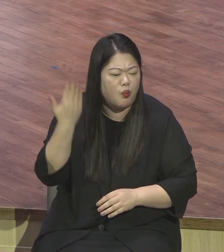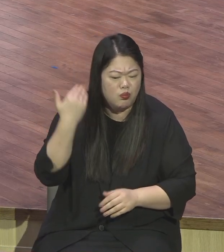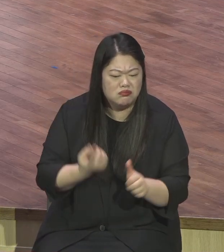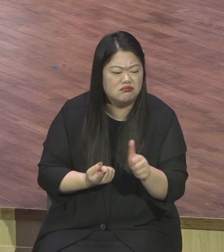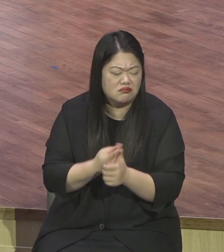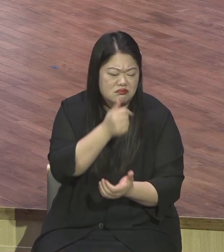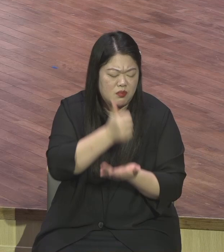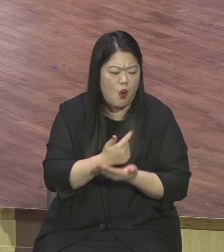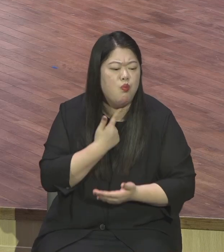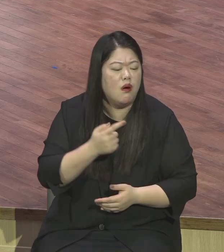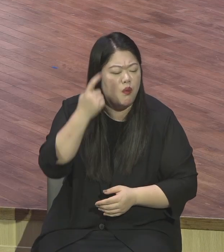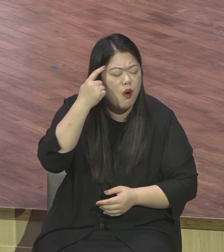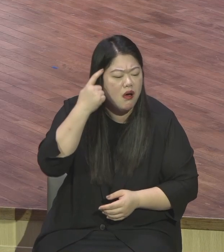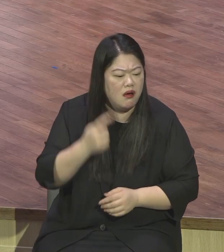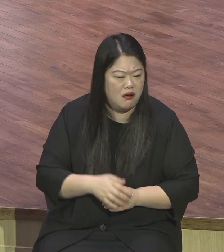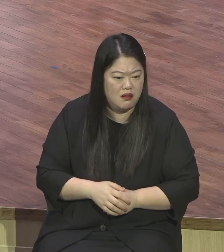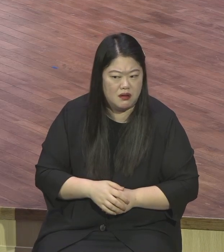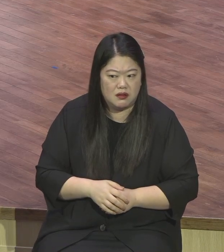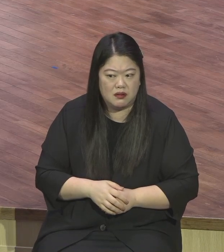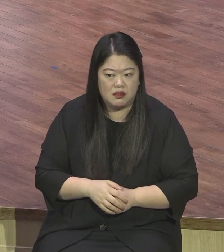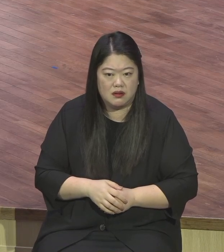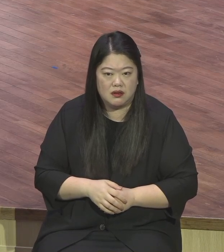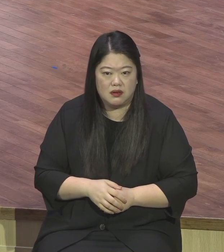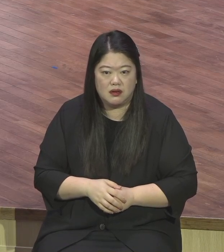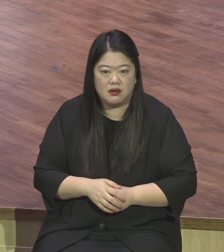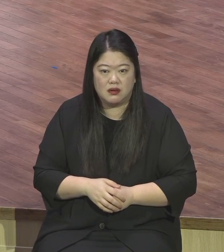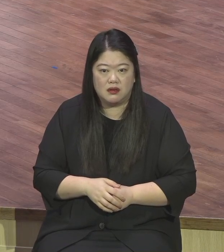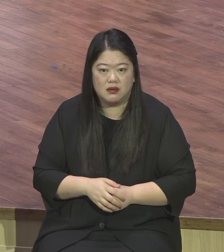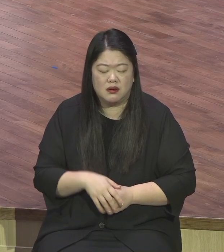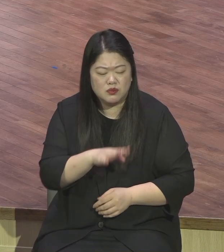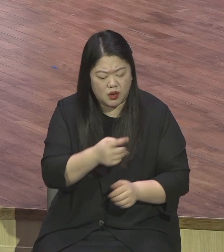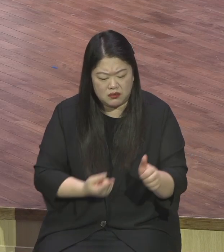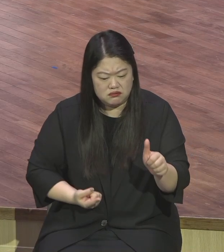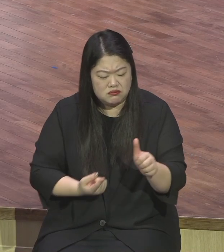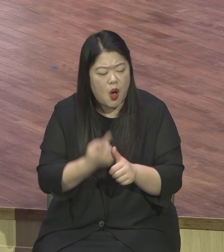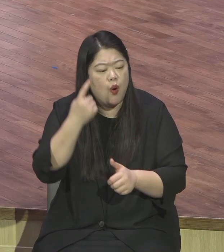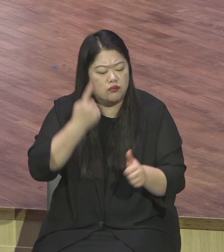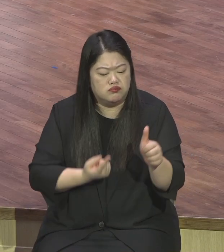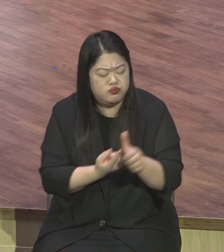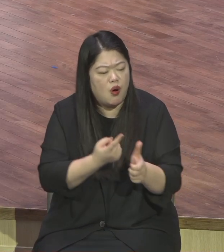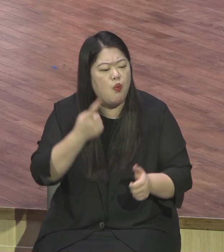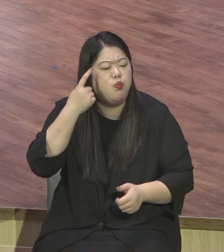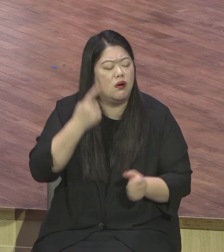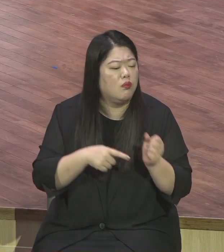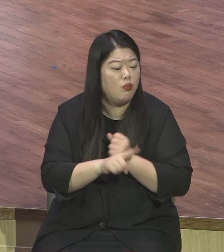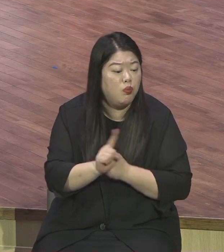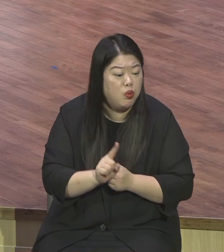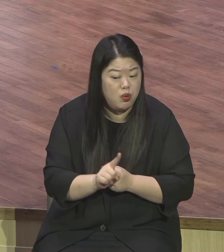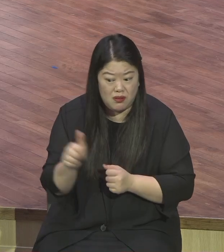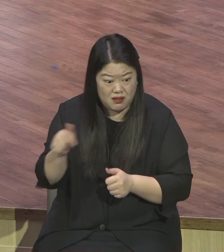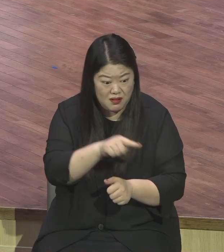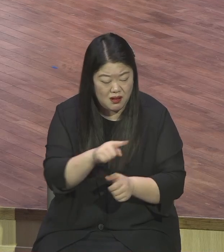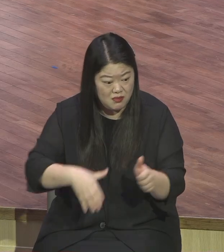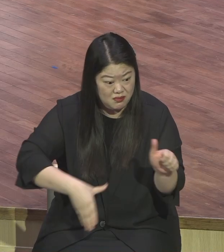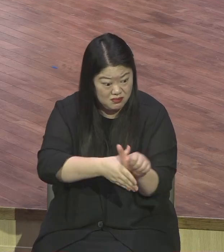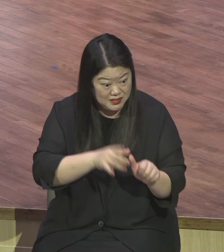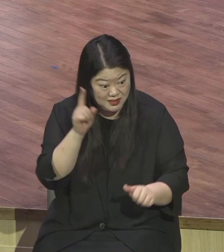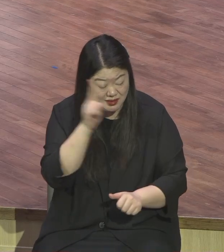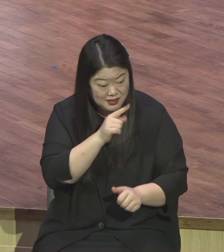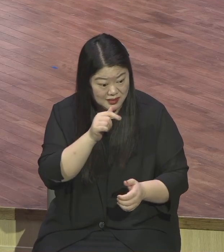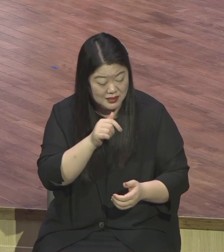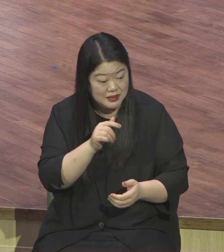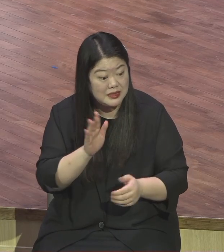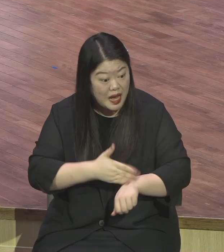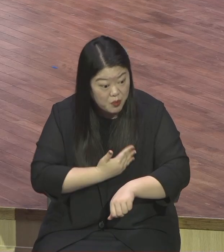특징을 했습니다. 뭐 내가 뭐 고의적 이런 아무도 없고 왜 죽여서 그때는 나이, 제명 다